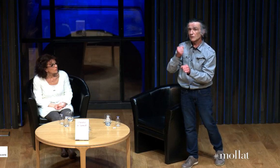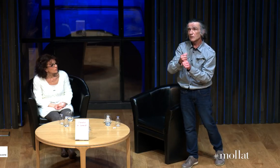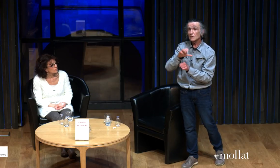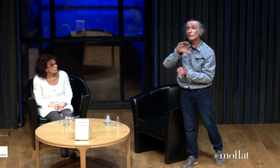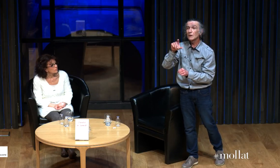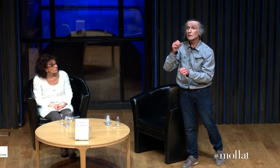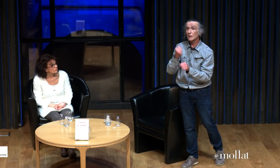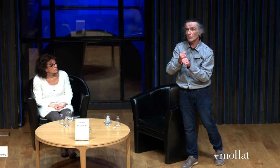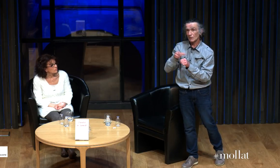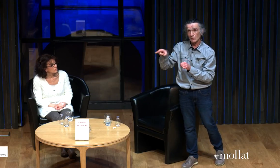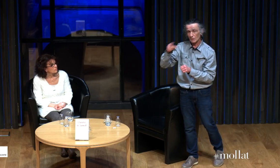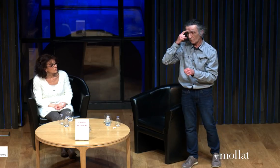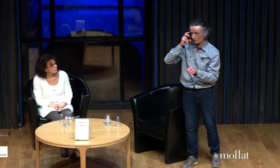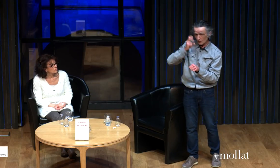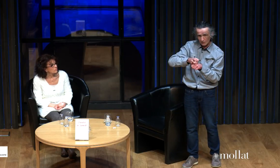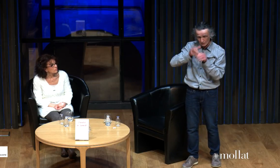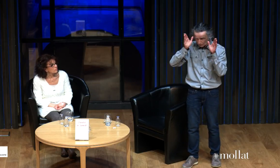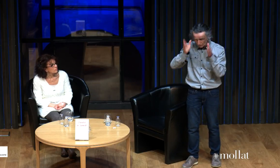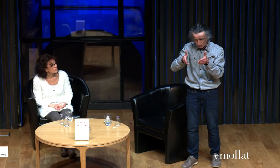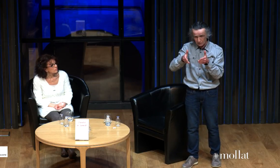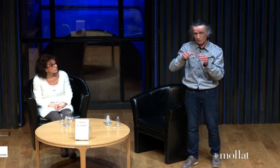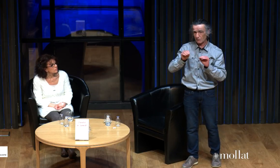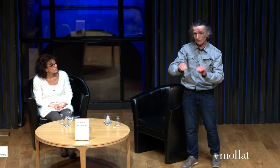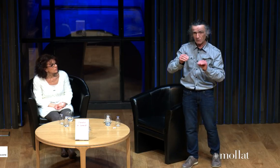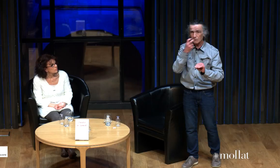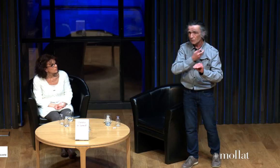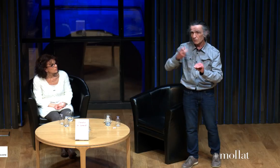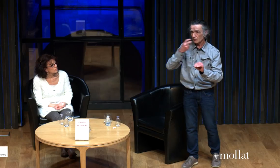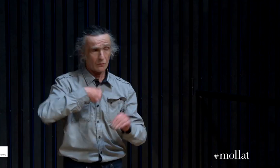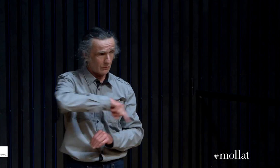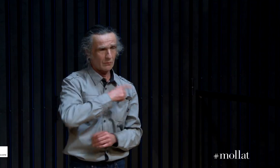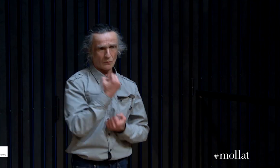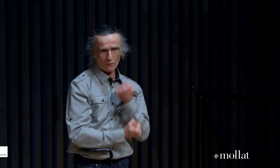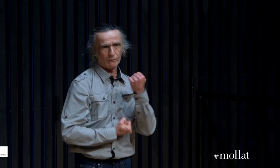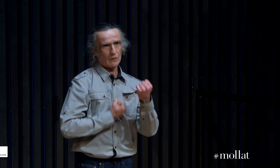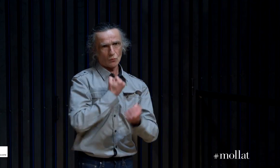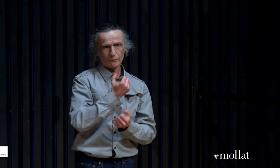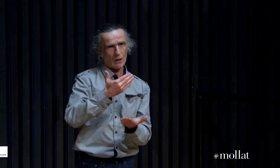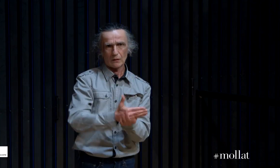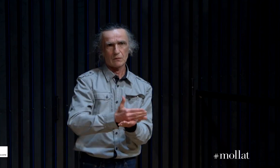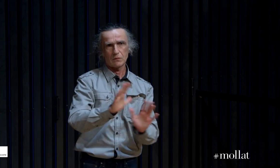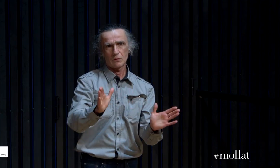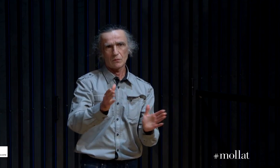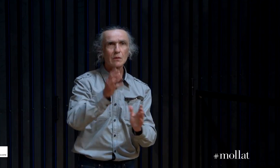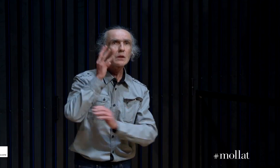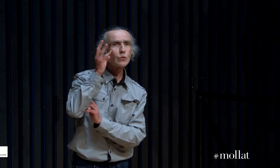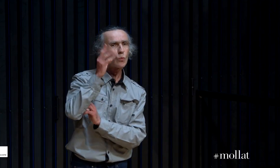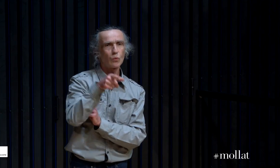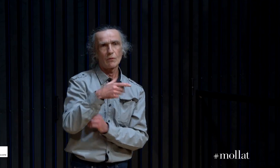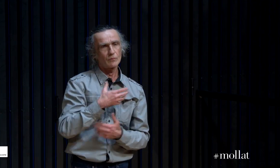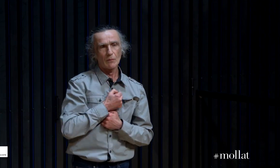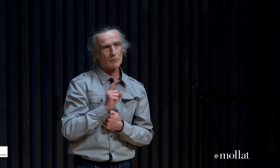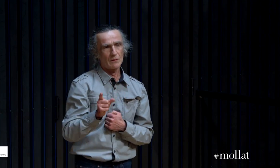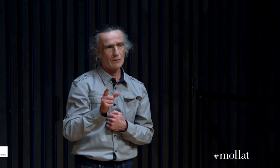souplesse, ben excusez-moi, là, on sort quand même d'une centaine d'années de grandes souffrances et de grandes difficultés, avec